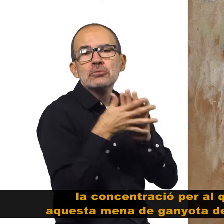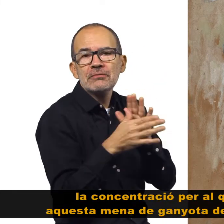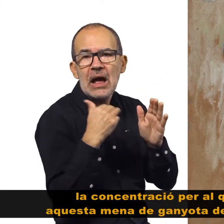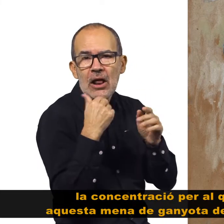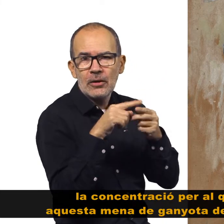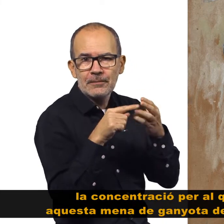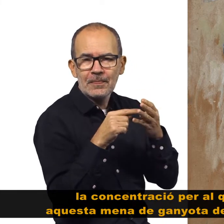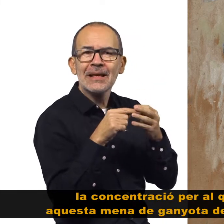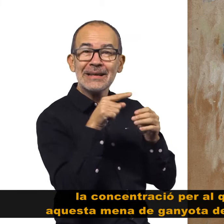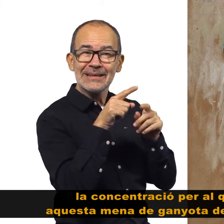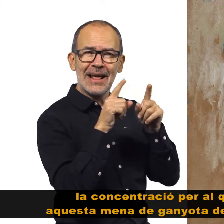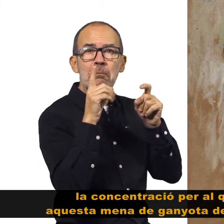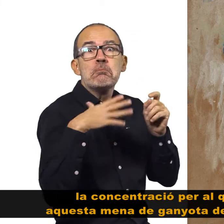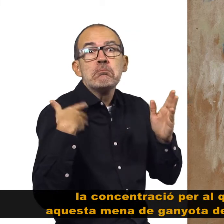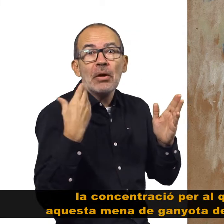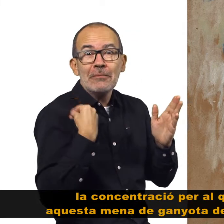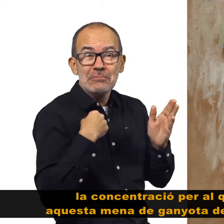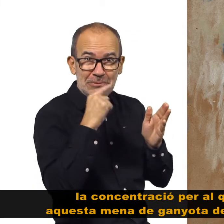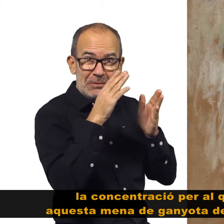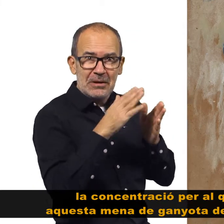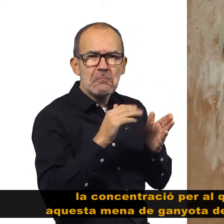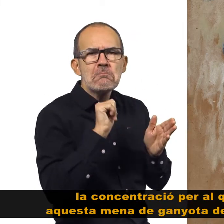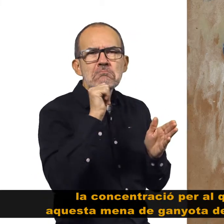aquesta mena de ganyota de senyor malhumorat?